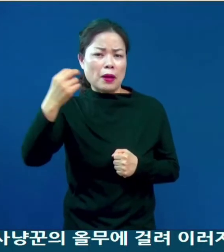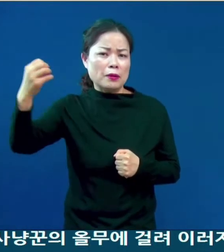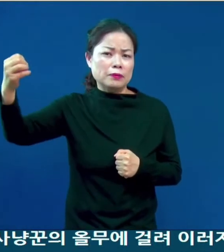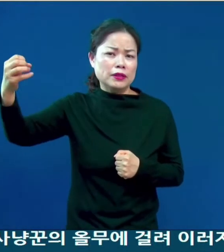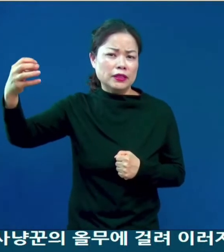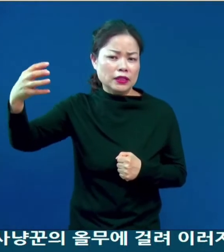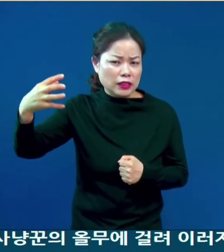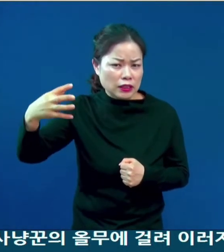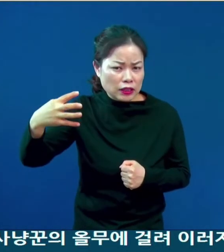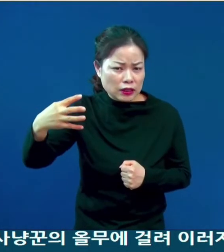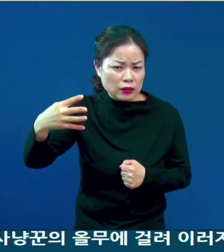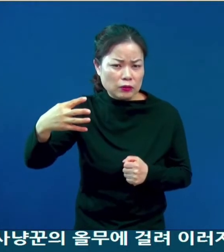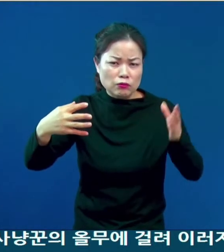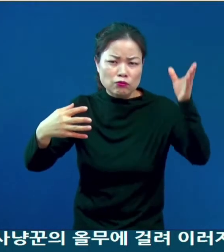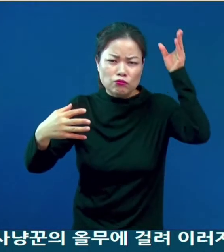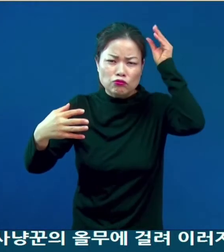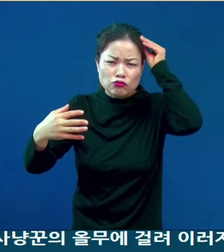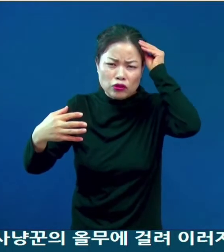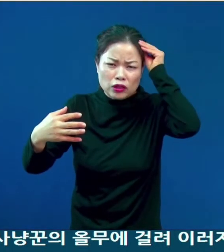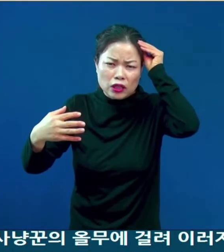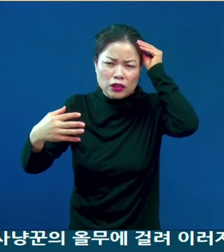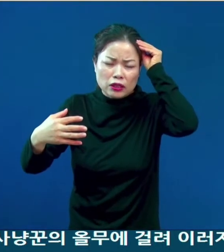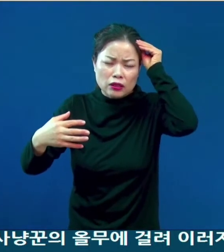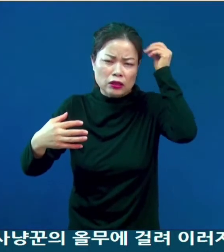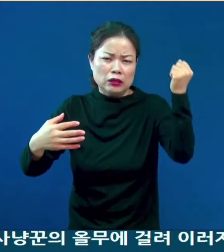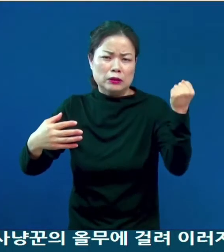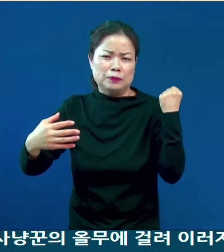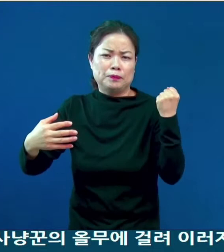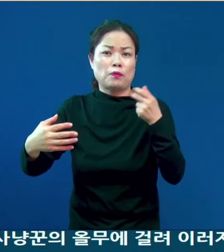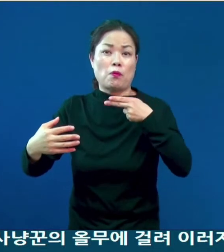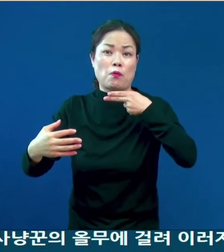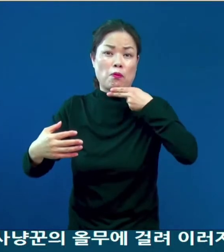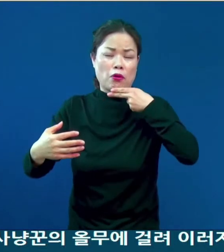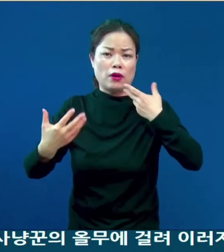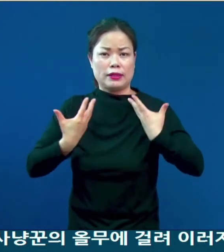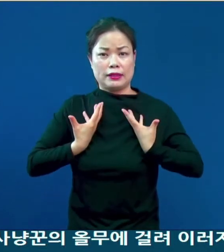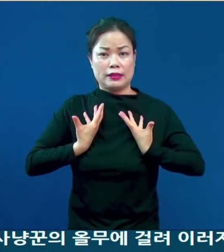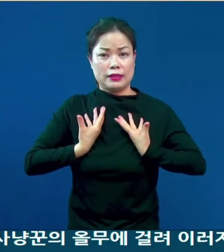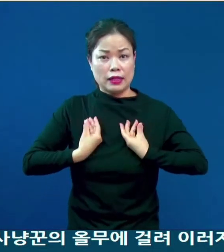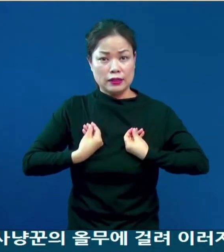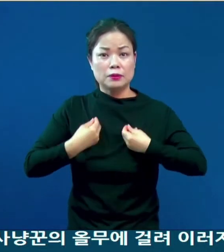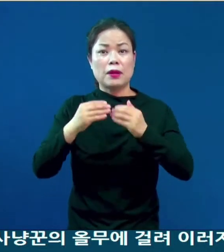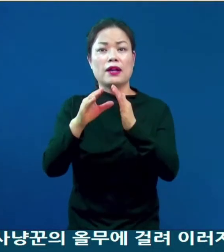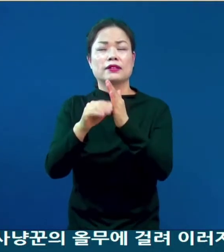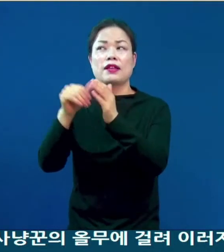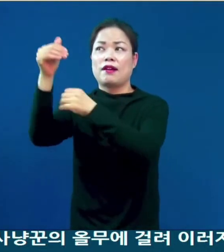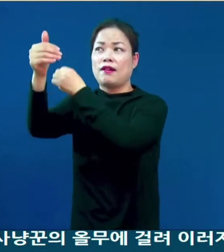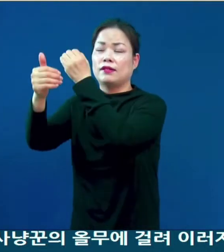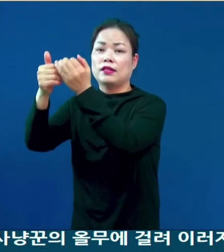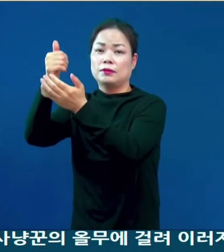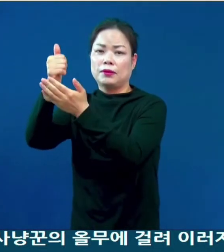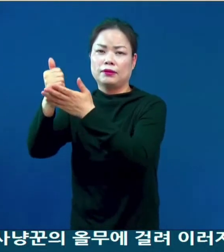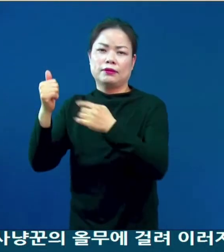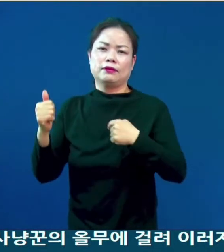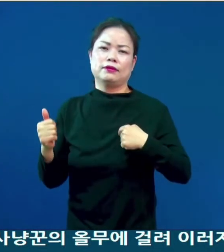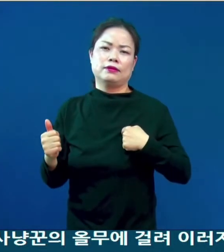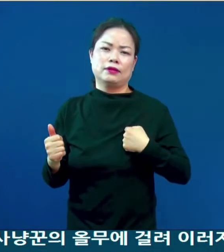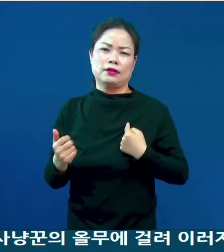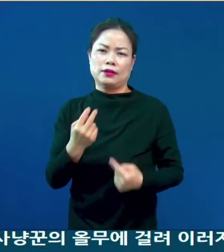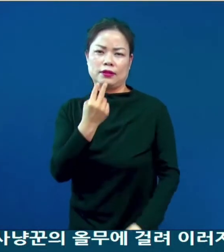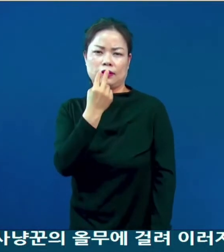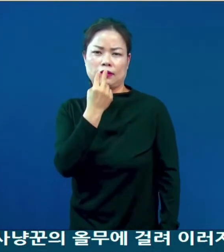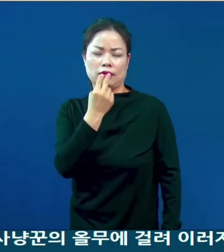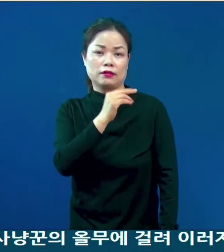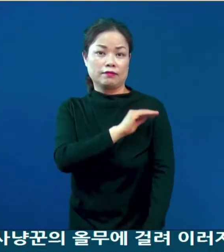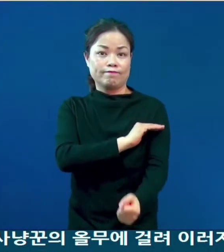꺼져 들어가고 무능하고 무지하여 힘이 없어서 낙심한 그때에 하나님께서 자신의